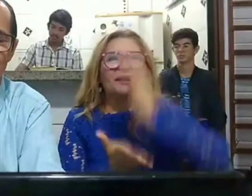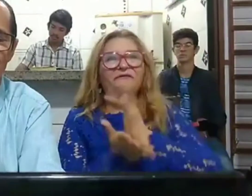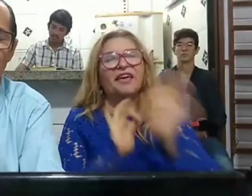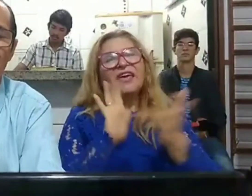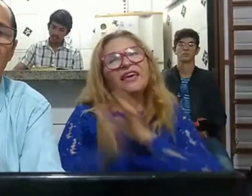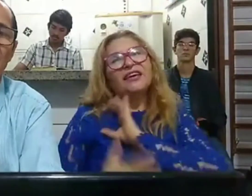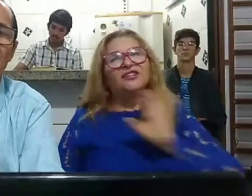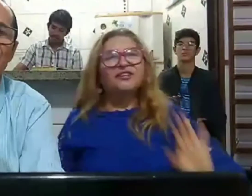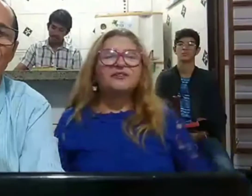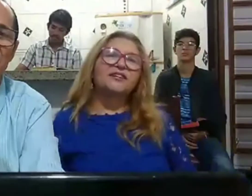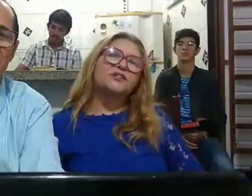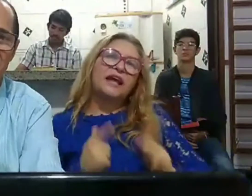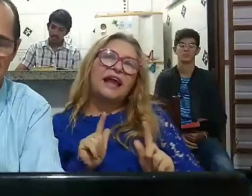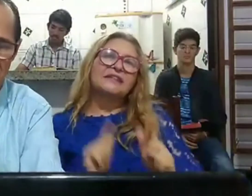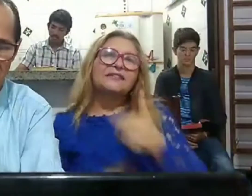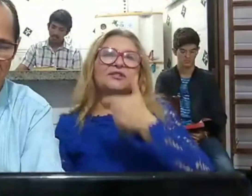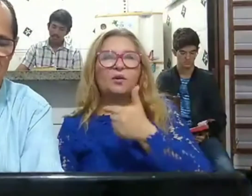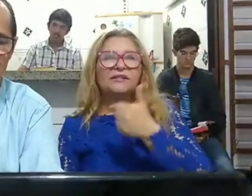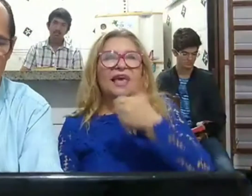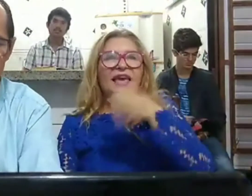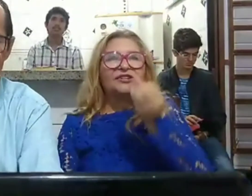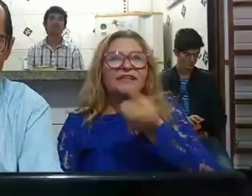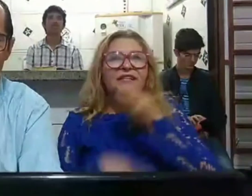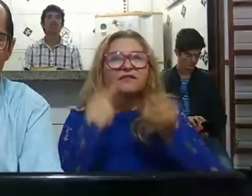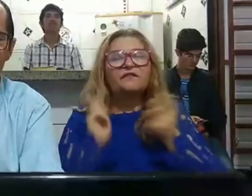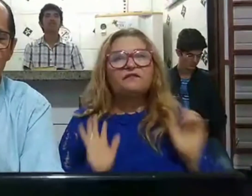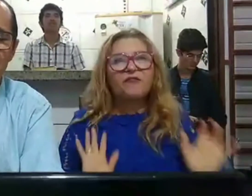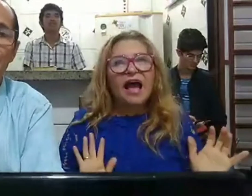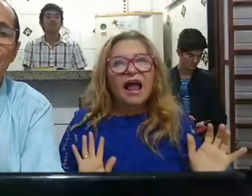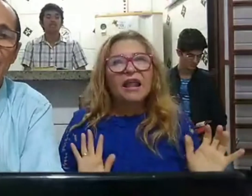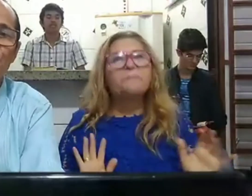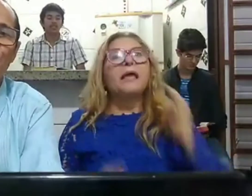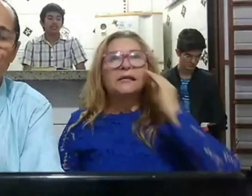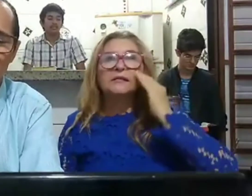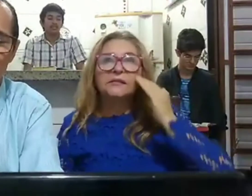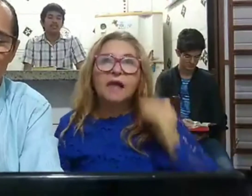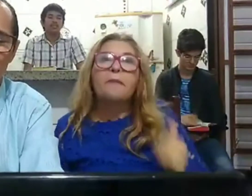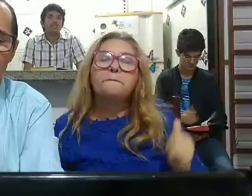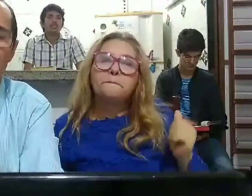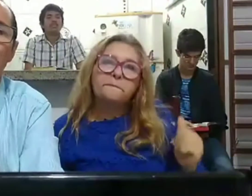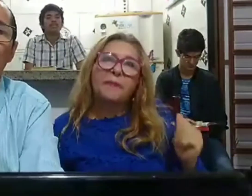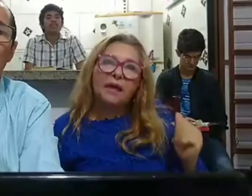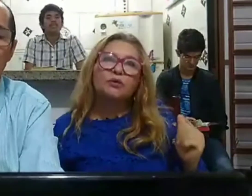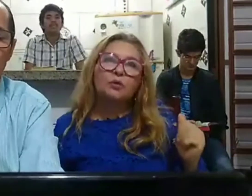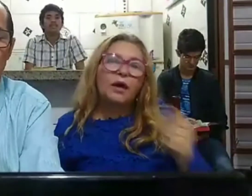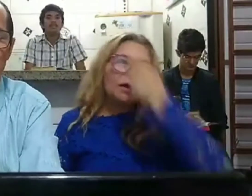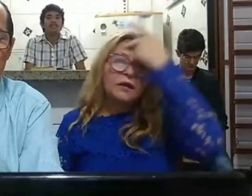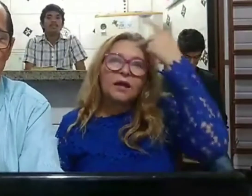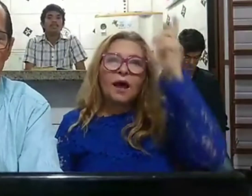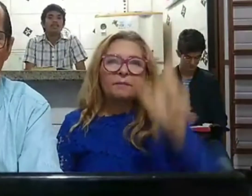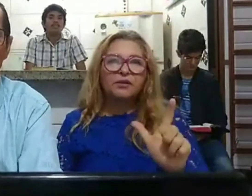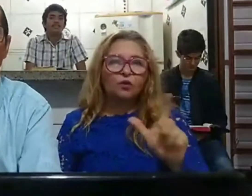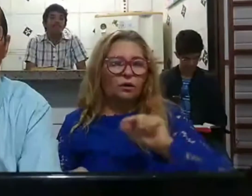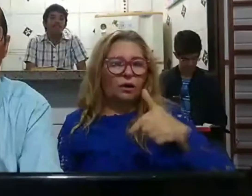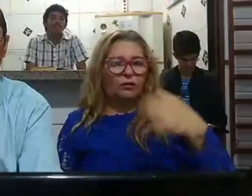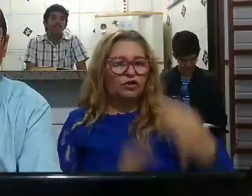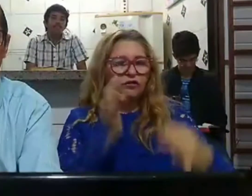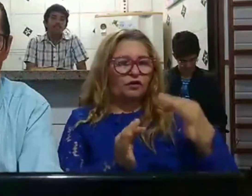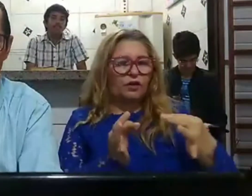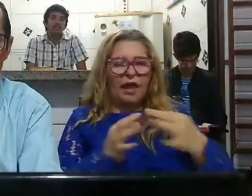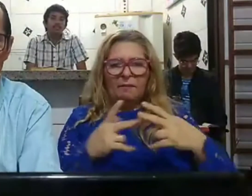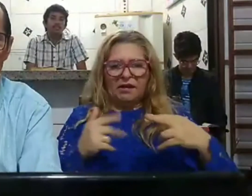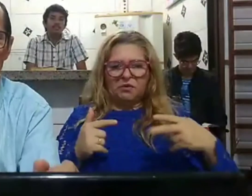Cristo. Gálatas 2:16 diz assim: sabendo, contudo, que o homem não é justificado por